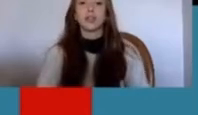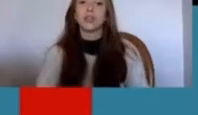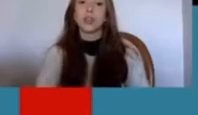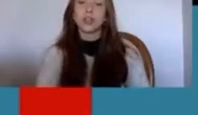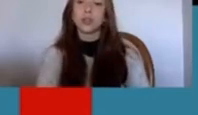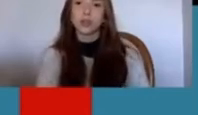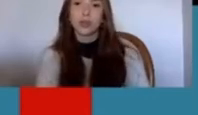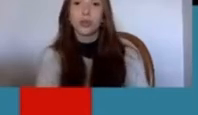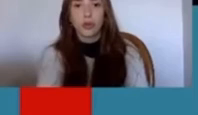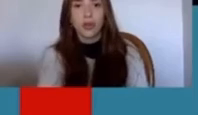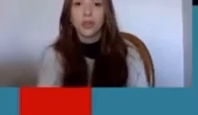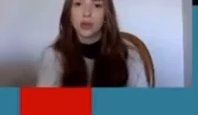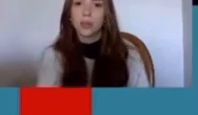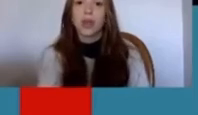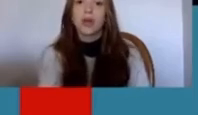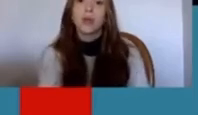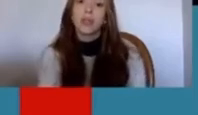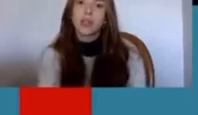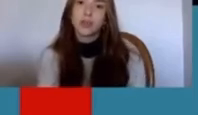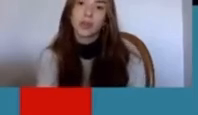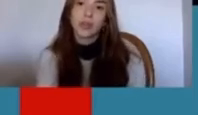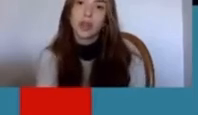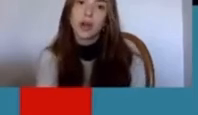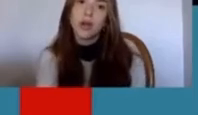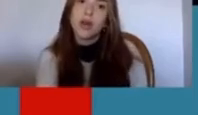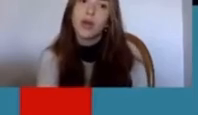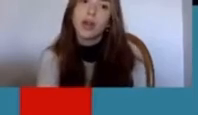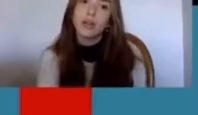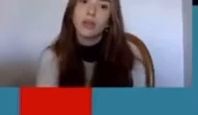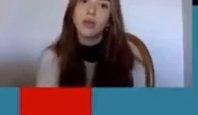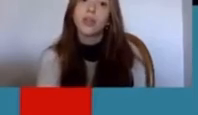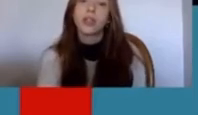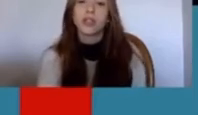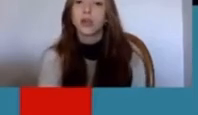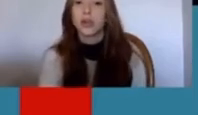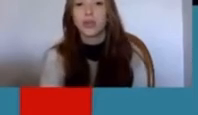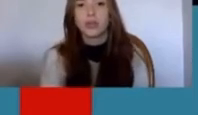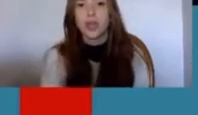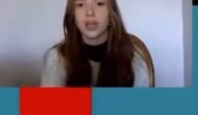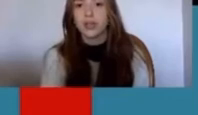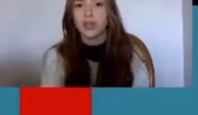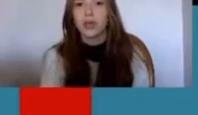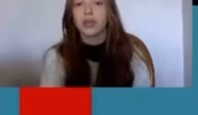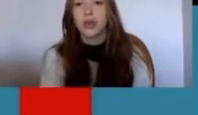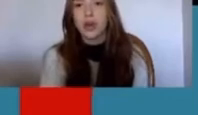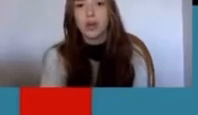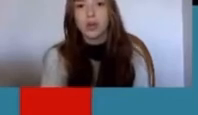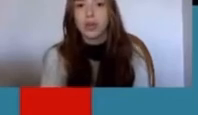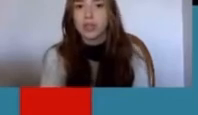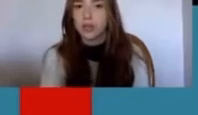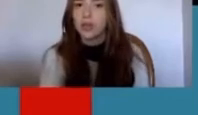entre o estudante surdo e o professor, pois este profissional é o elo de comunicação entre os sujeitos, e quando não